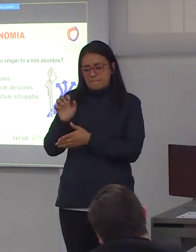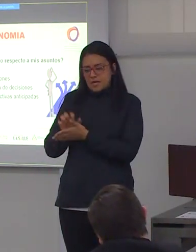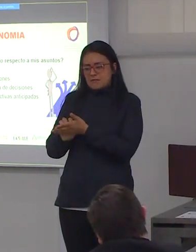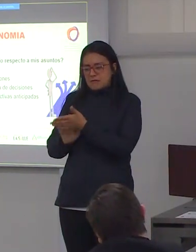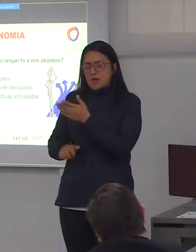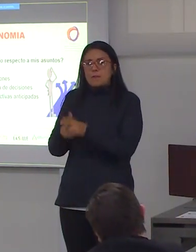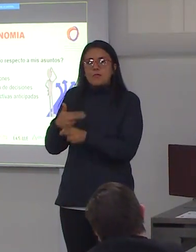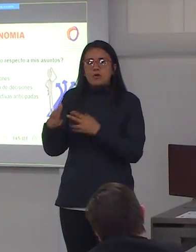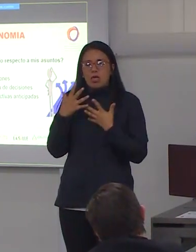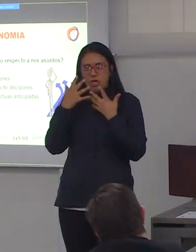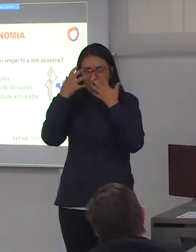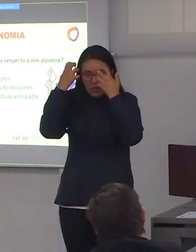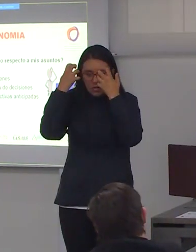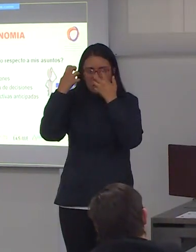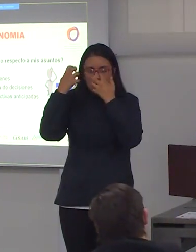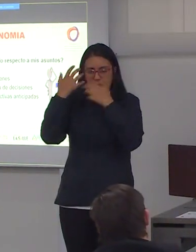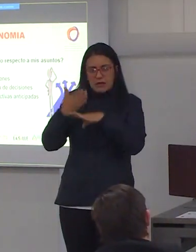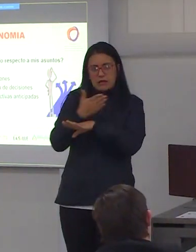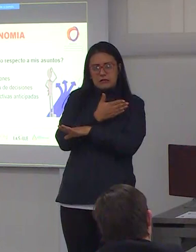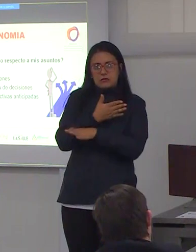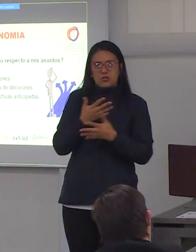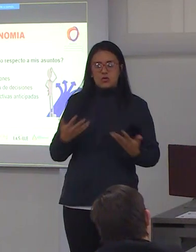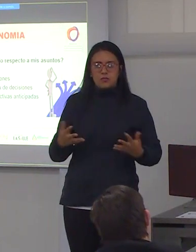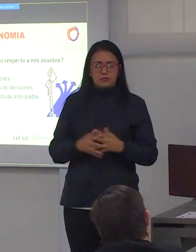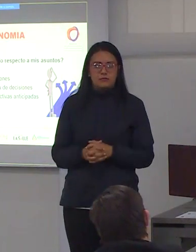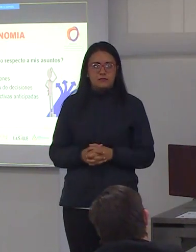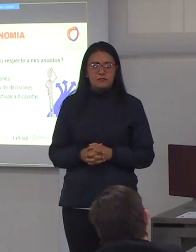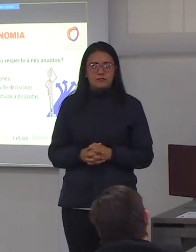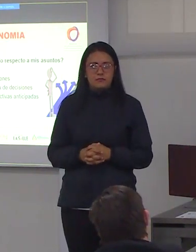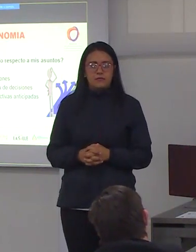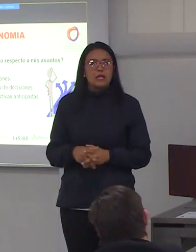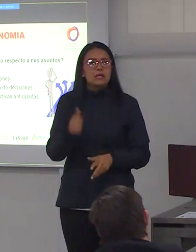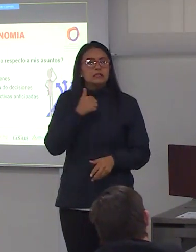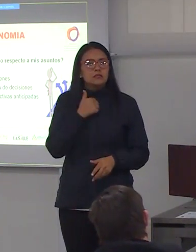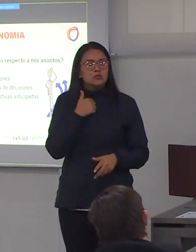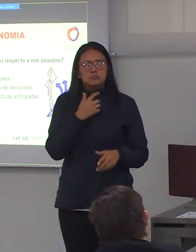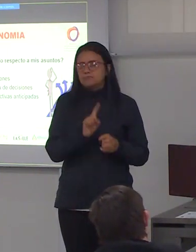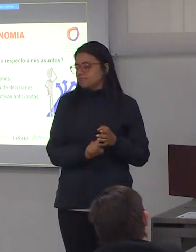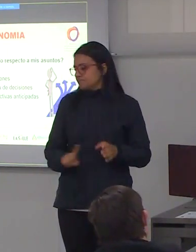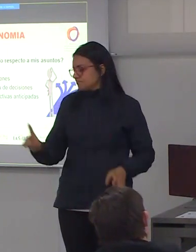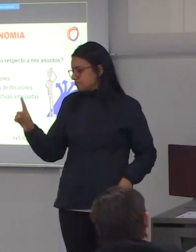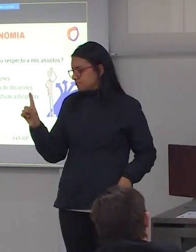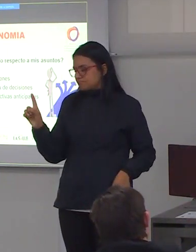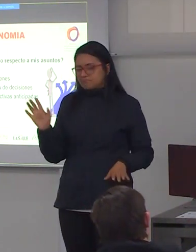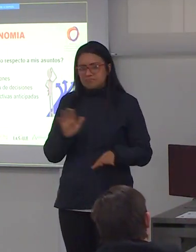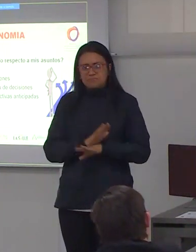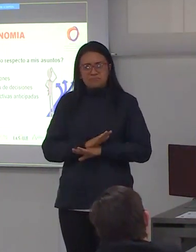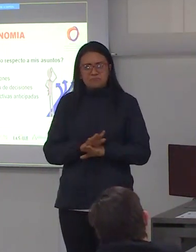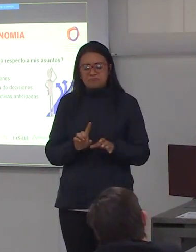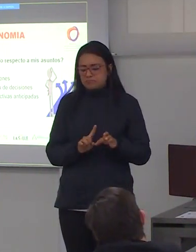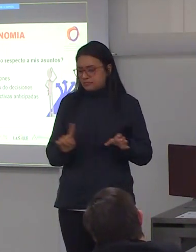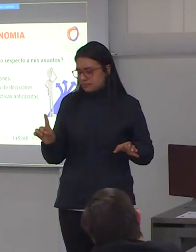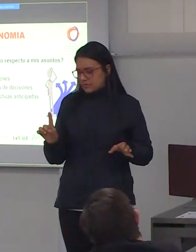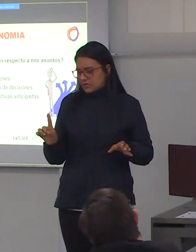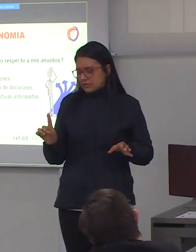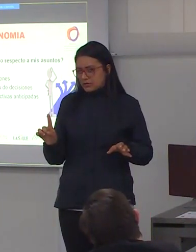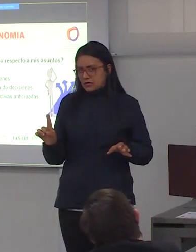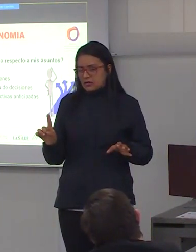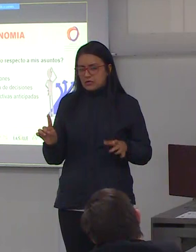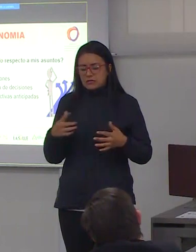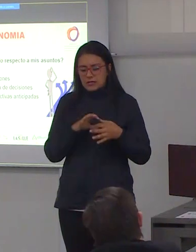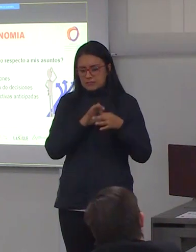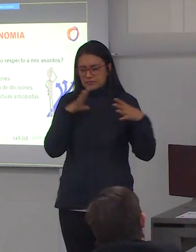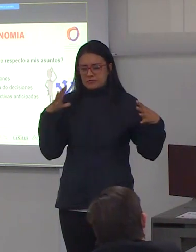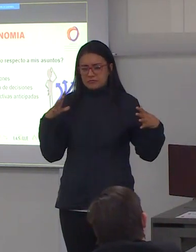vuelve a presentar una crisis si yo me voy ¿cierto? y me desconecto pum entremos otra vez me